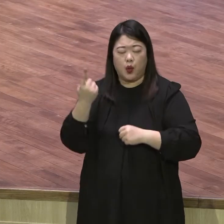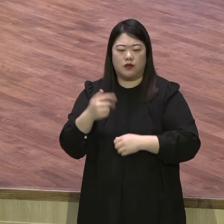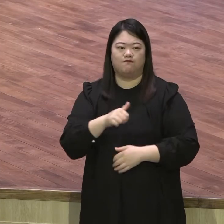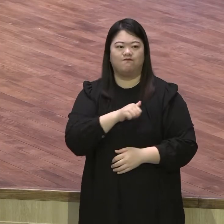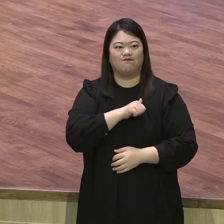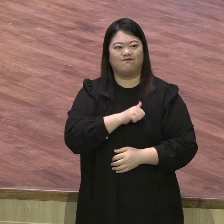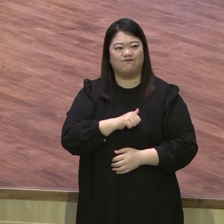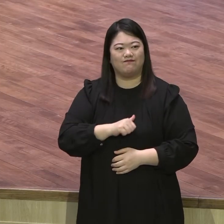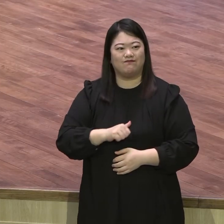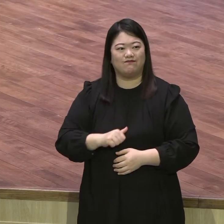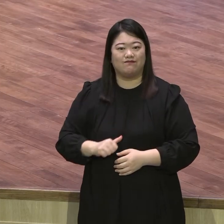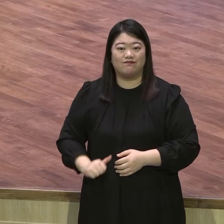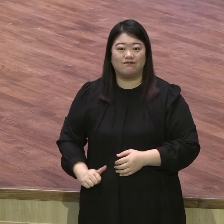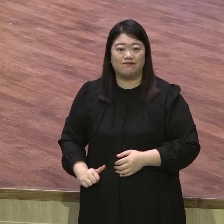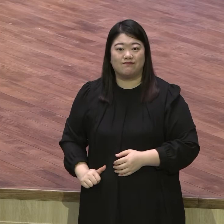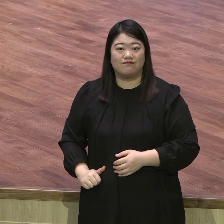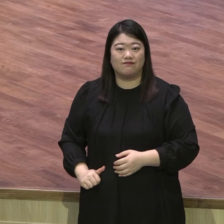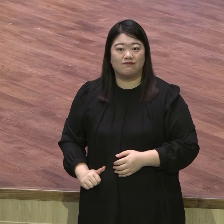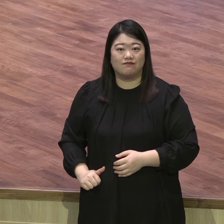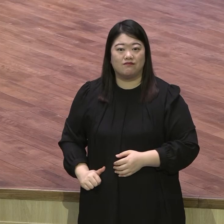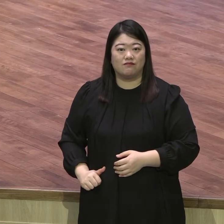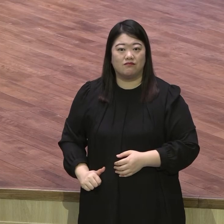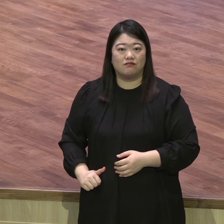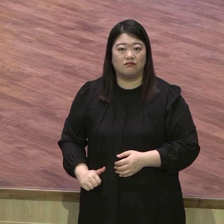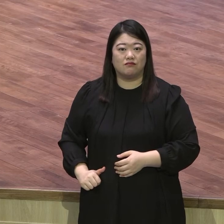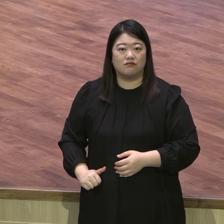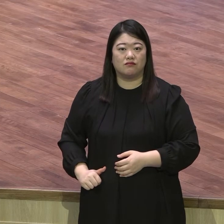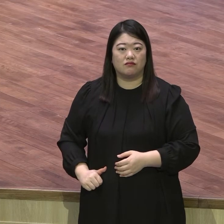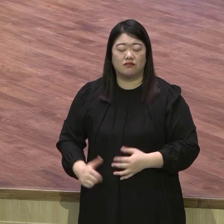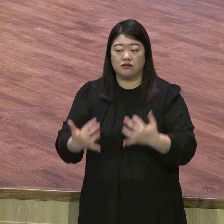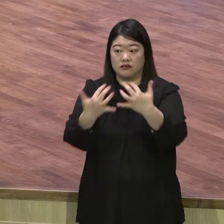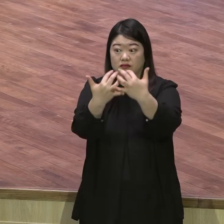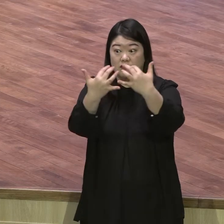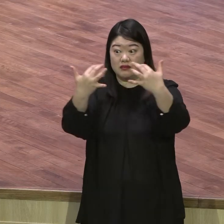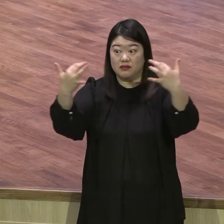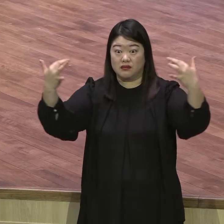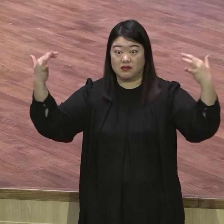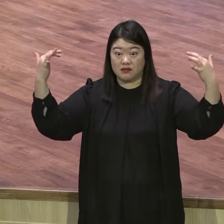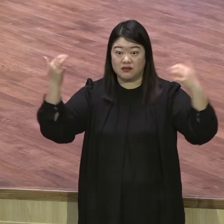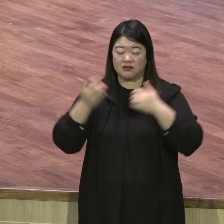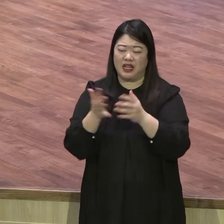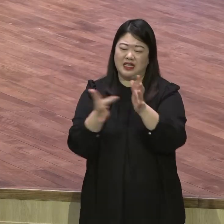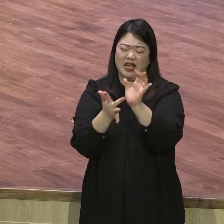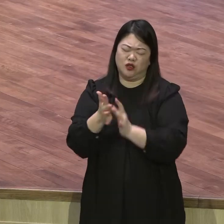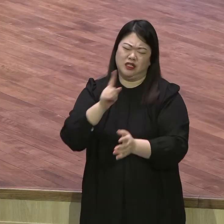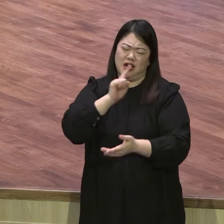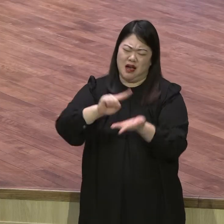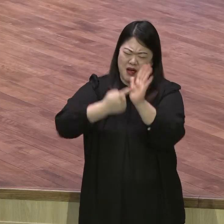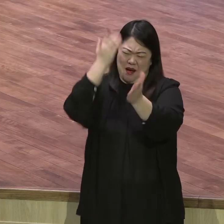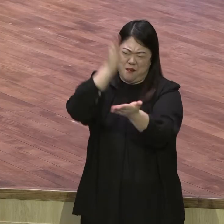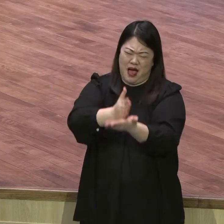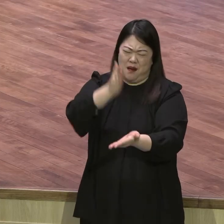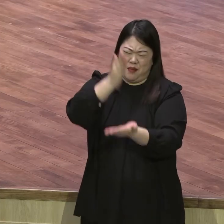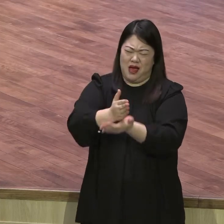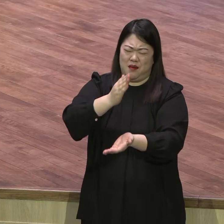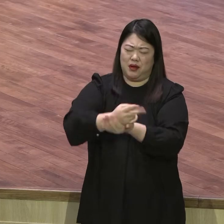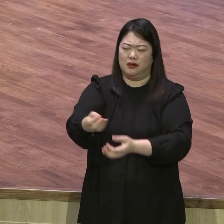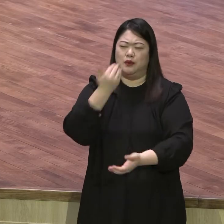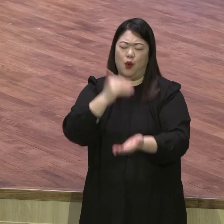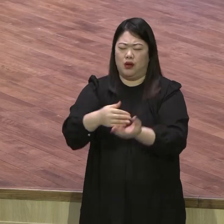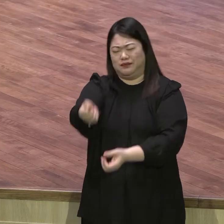그 서슬퍼런 그 공의 앞에서 그렇게 정죄를 받으면서도 그 얼굴이 뭐요? 천사와 같이